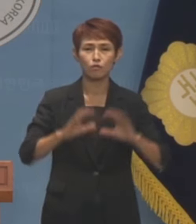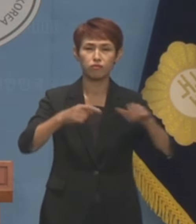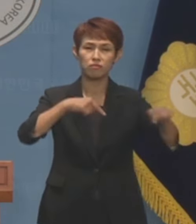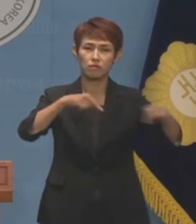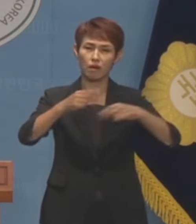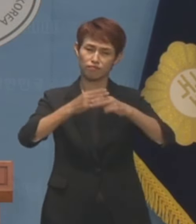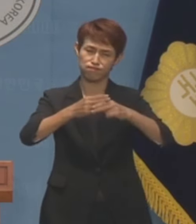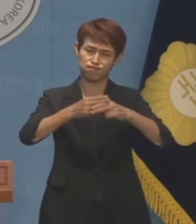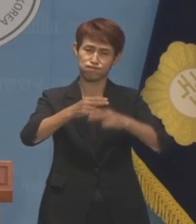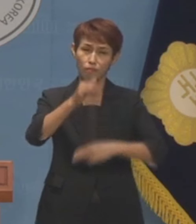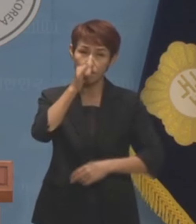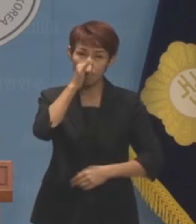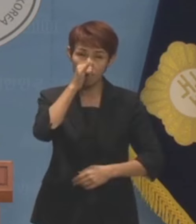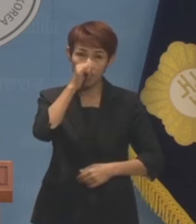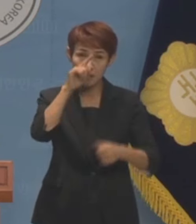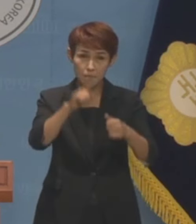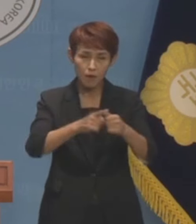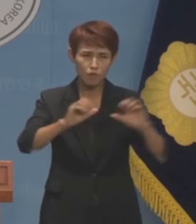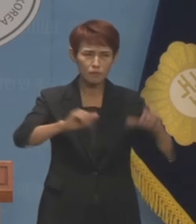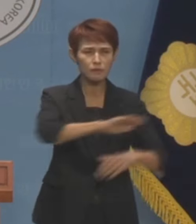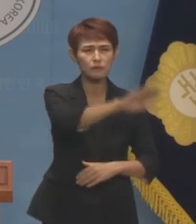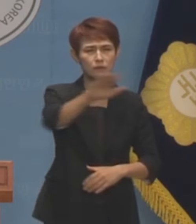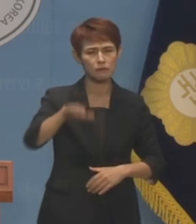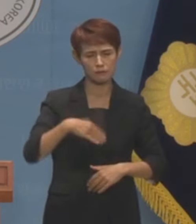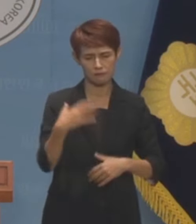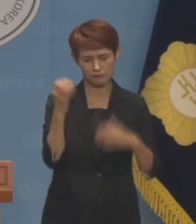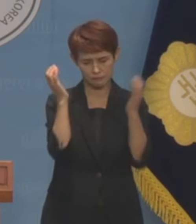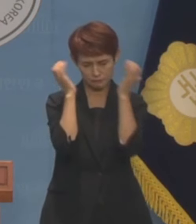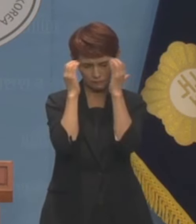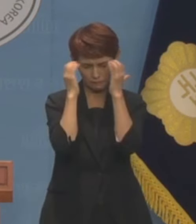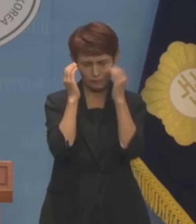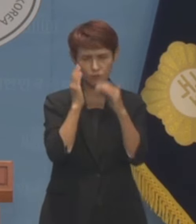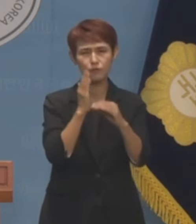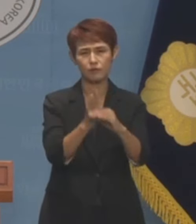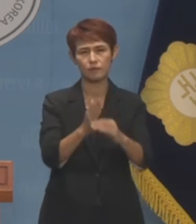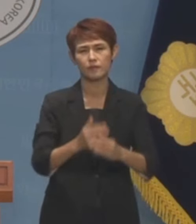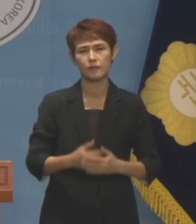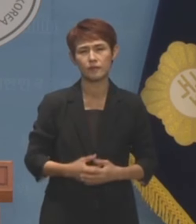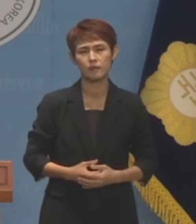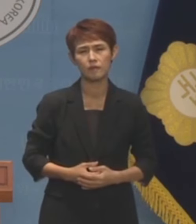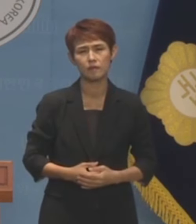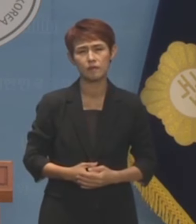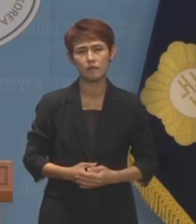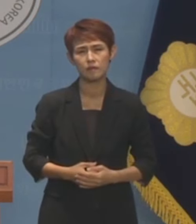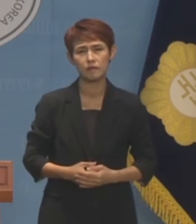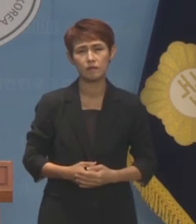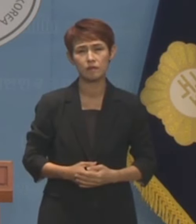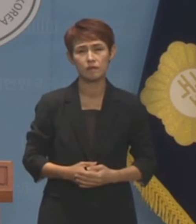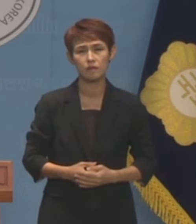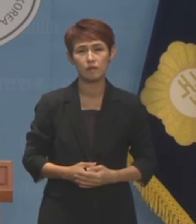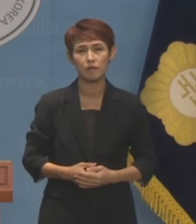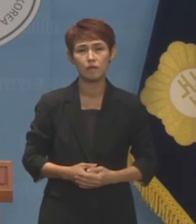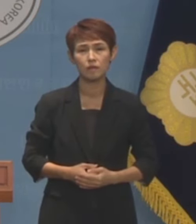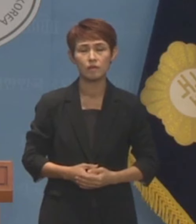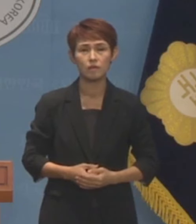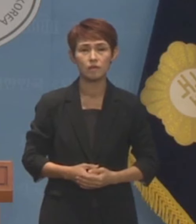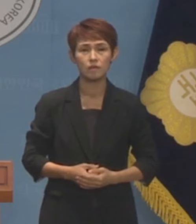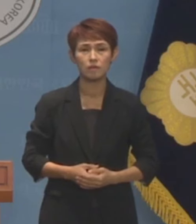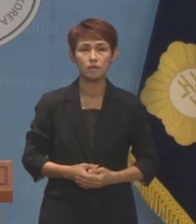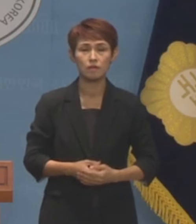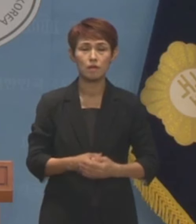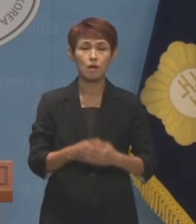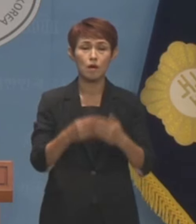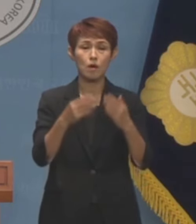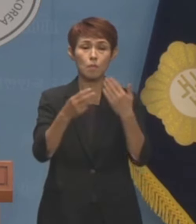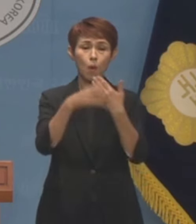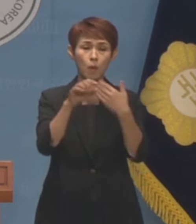멋대로 주무르니 국민의 고통만 깊어지고 있습니다 한 국민은 불과 100m